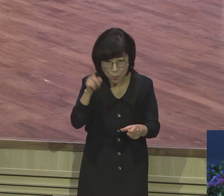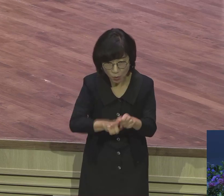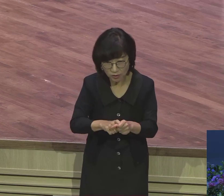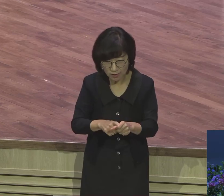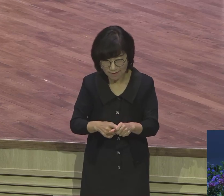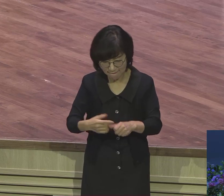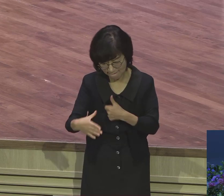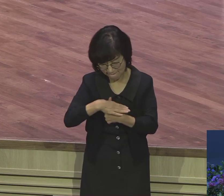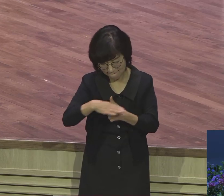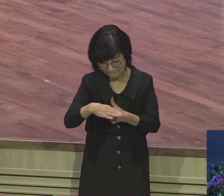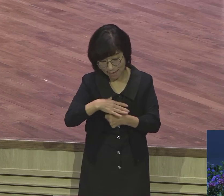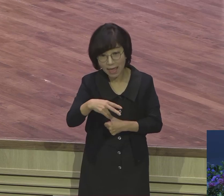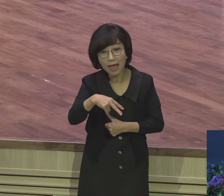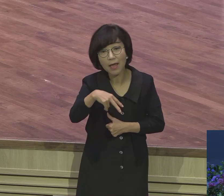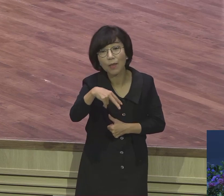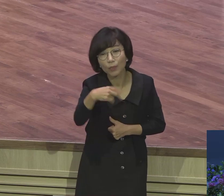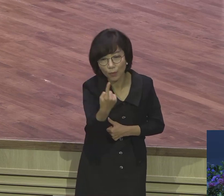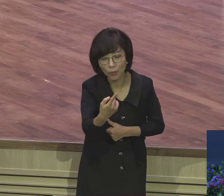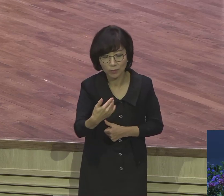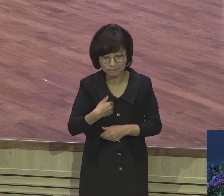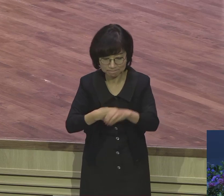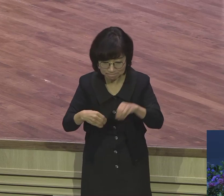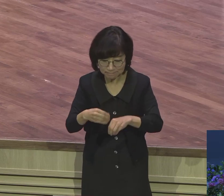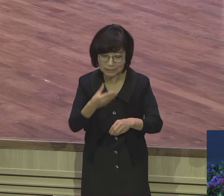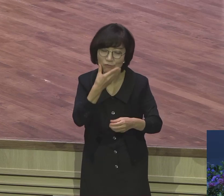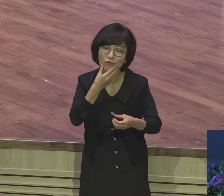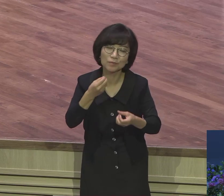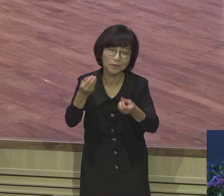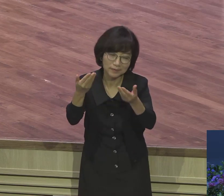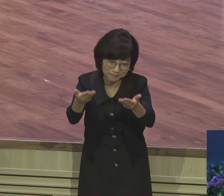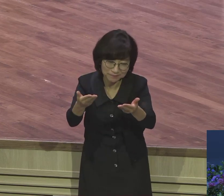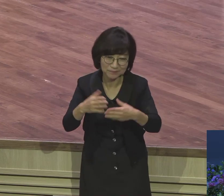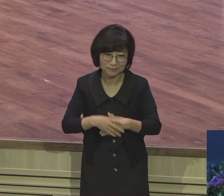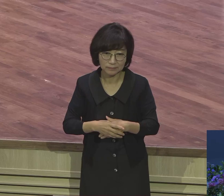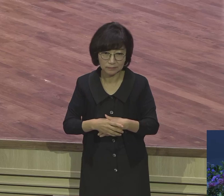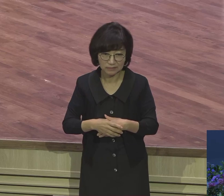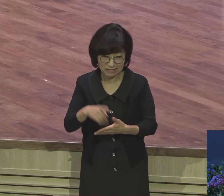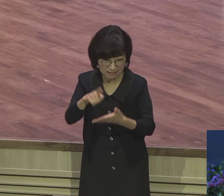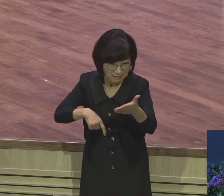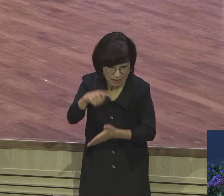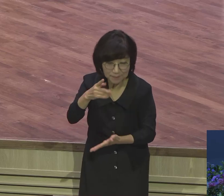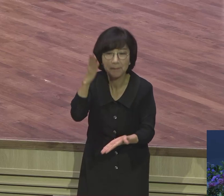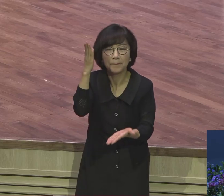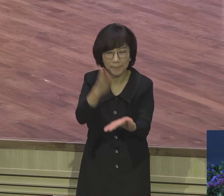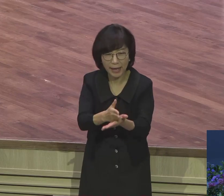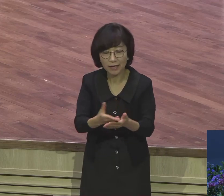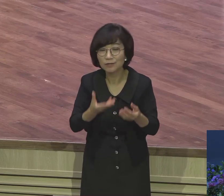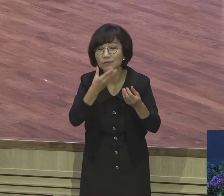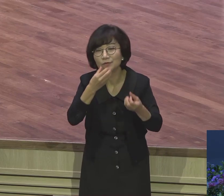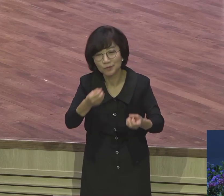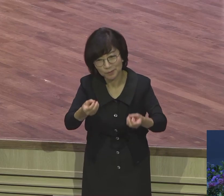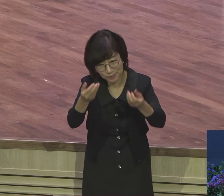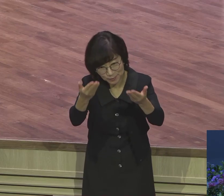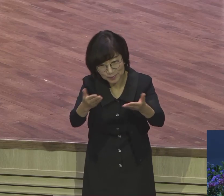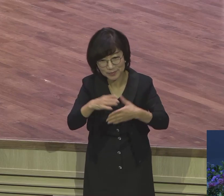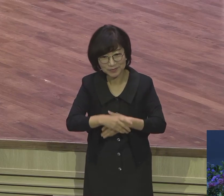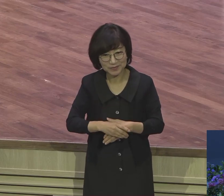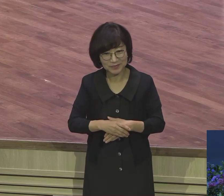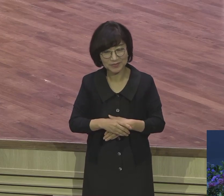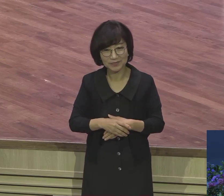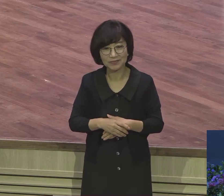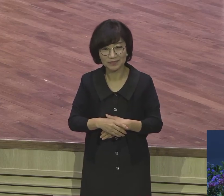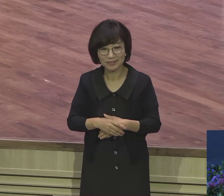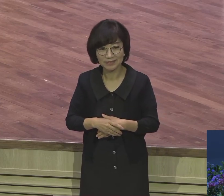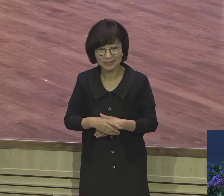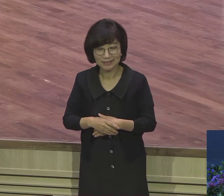뭐라 그러세요? 축복하라 그러죠. 보통만 아닙니다. 사실 우리는요. 누구든지